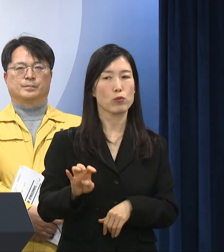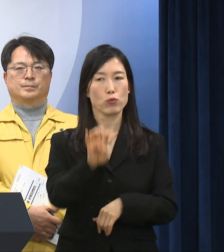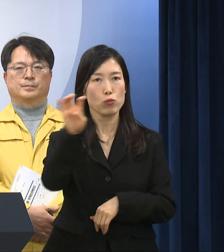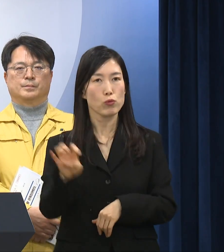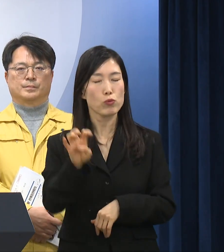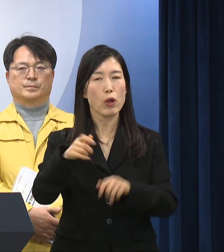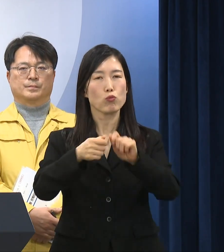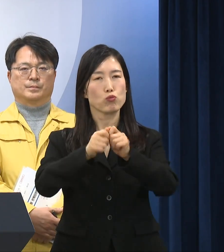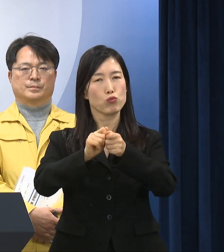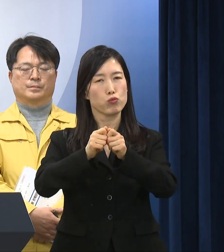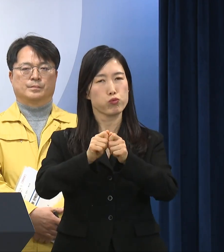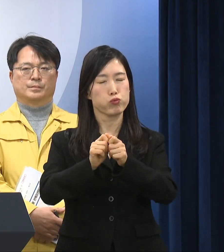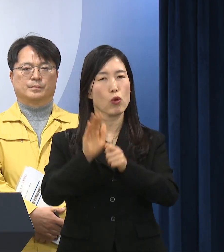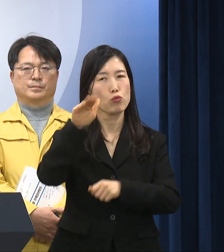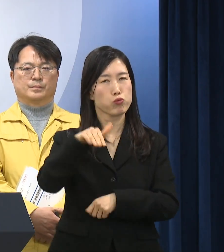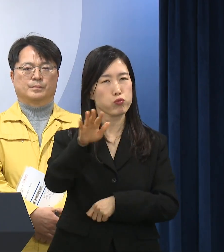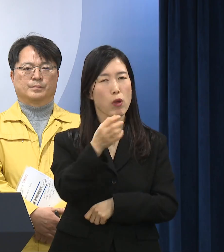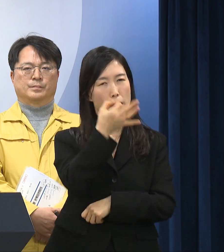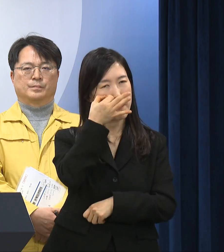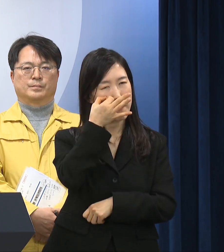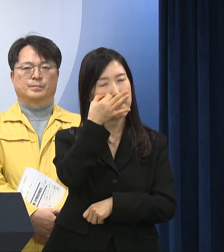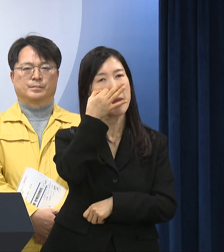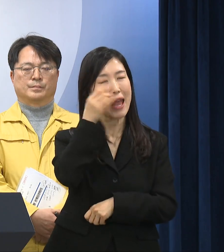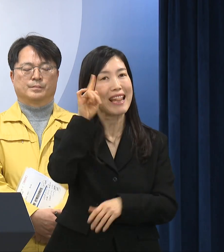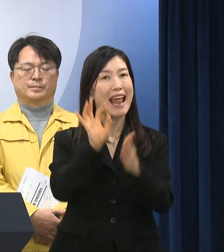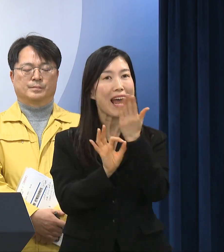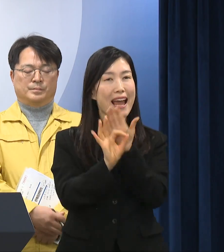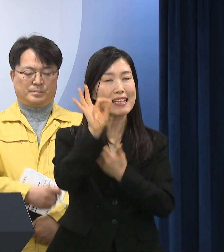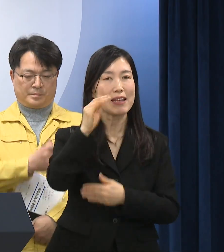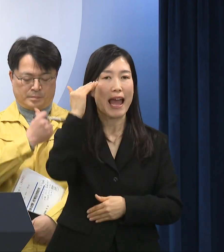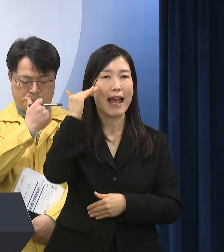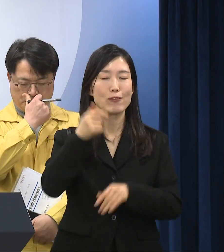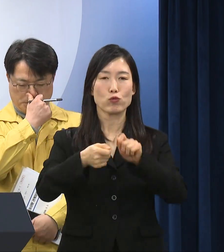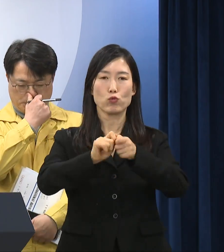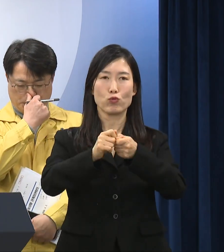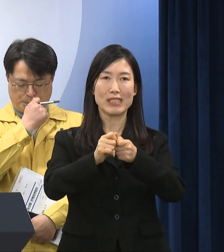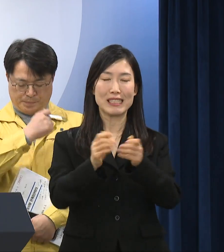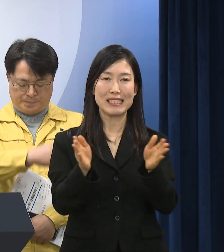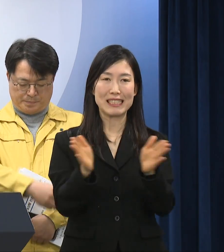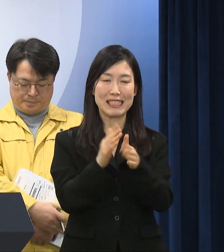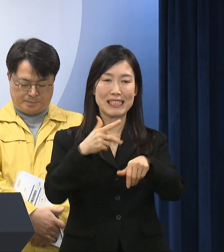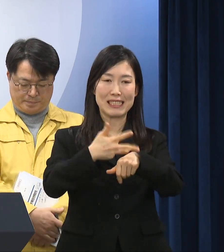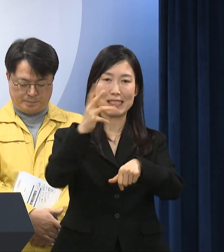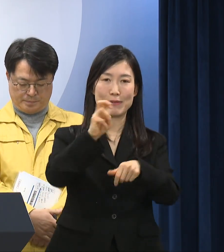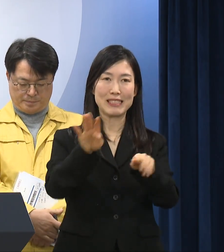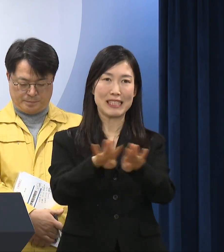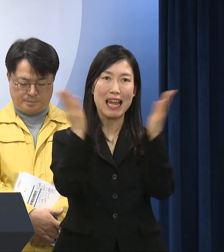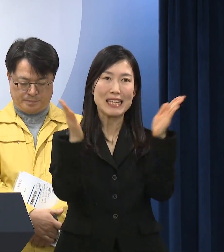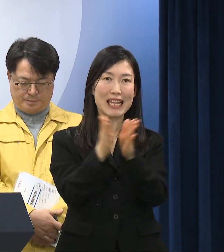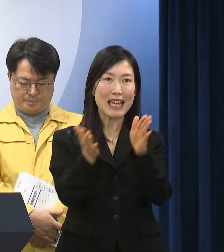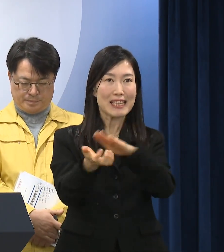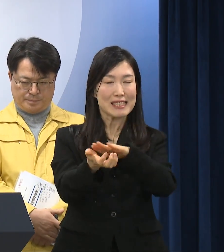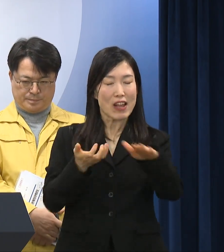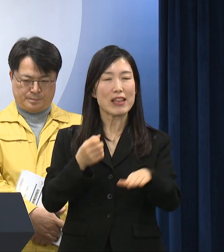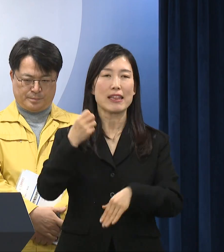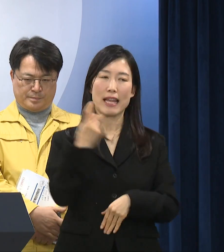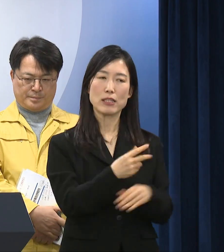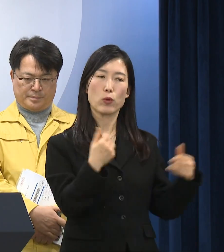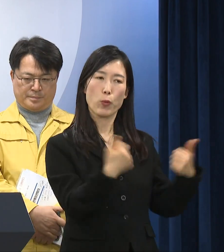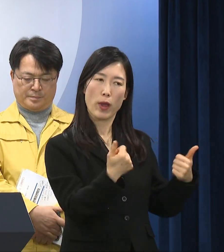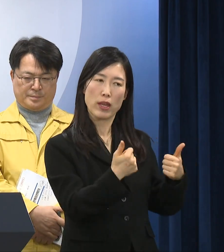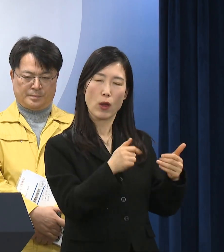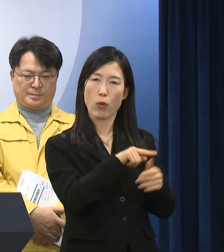동향을 모니터링 이후에 내일 아침에 국내 시장 개장 전에 다시 관계부처 합동 점검회의를 개최하여 상황을 좀